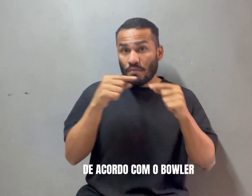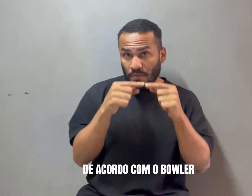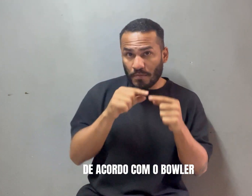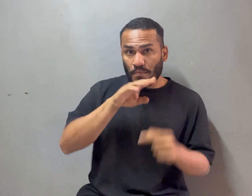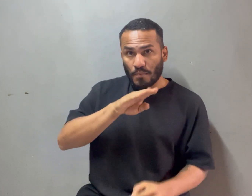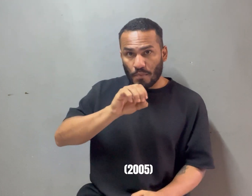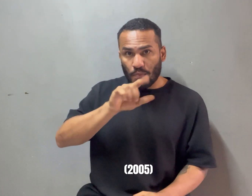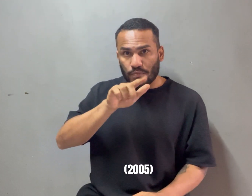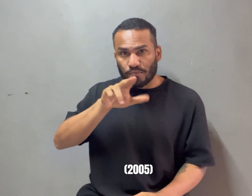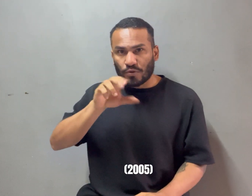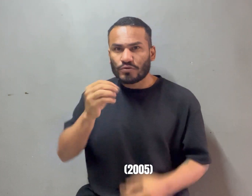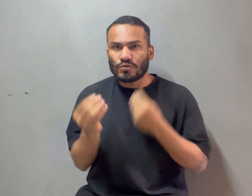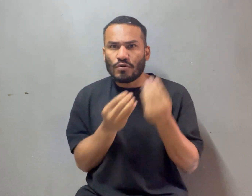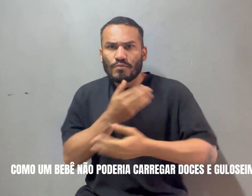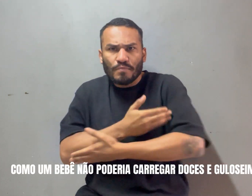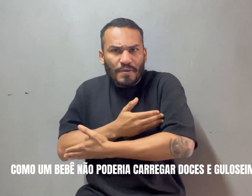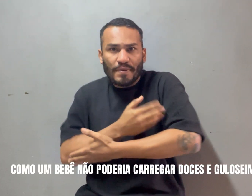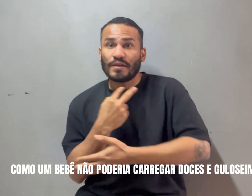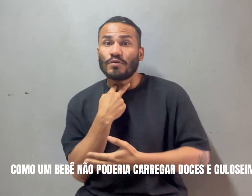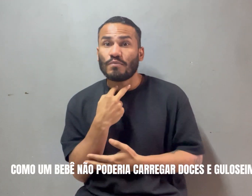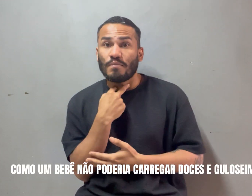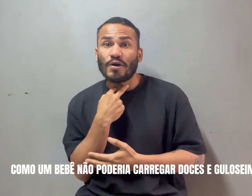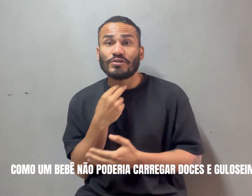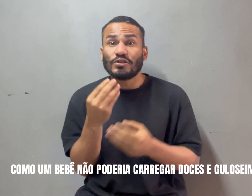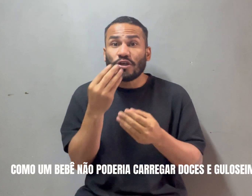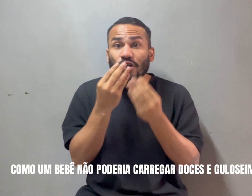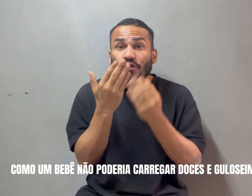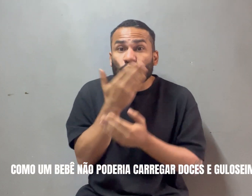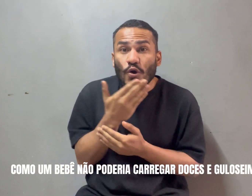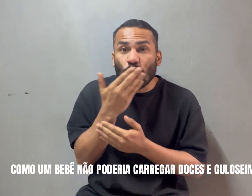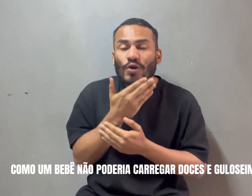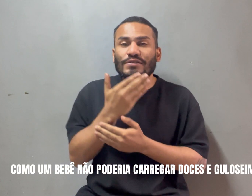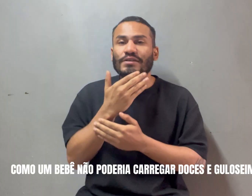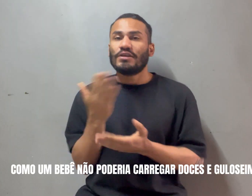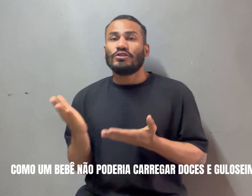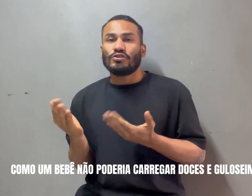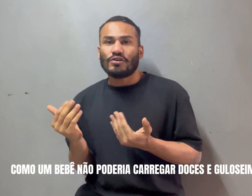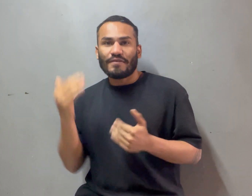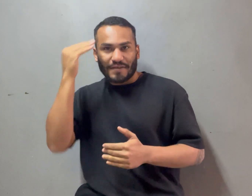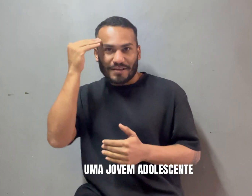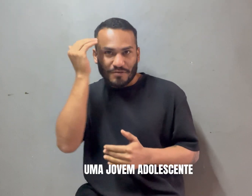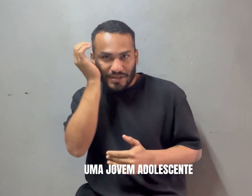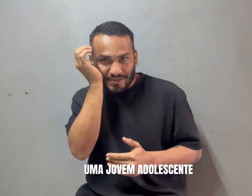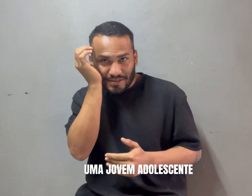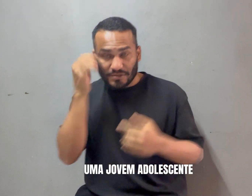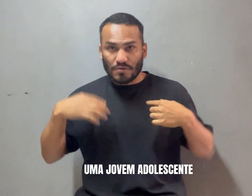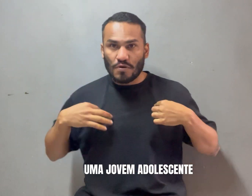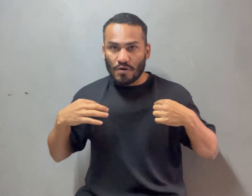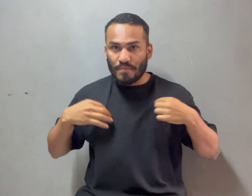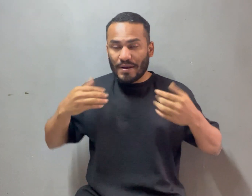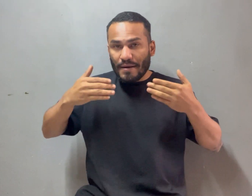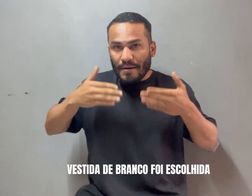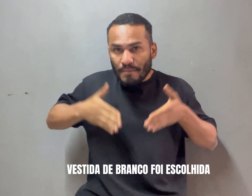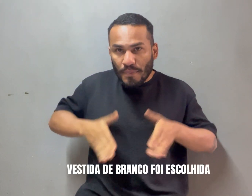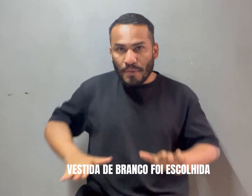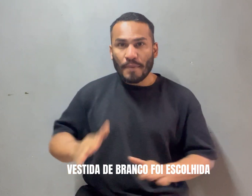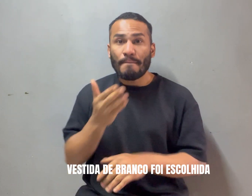Bowler, 2005, como um bebê não poderia carregar doces e guloseimas, uma jovem adolescente vestida de branco